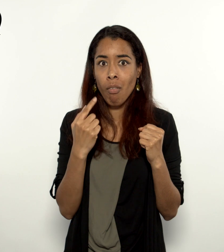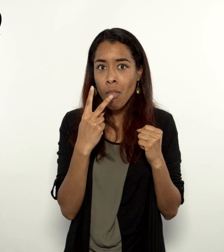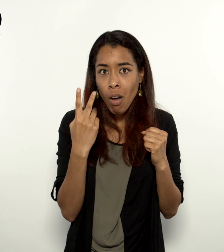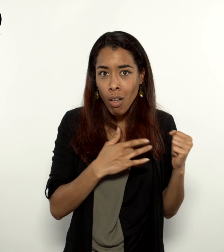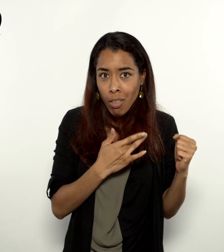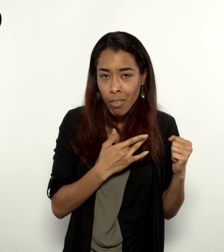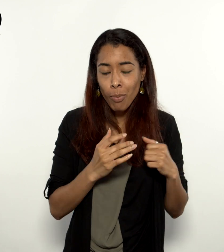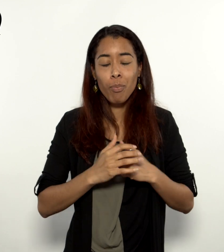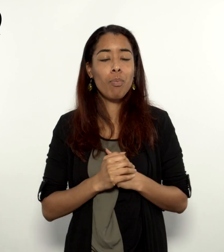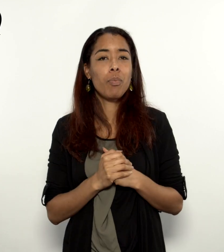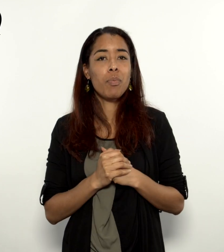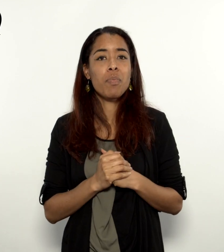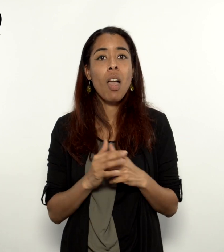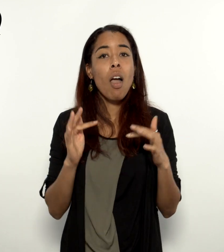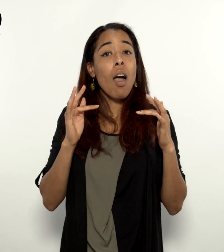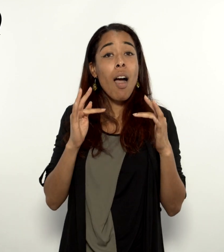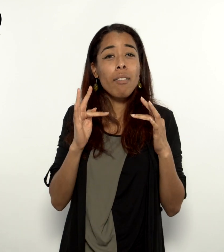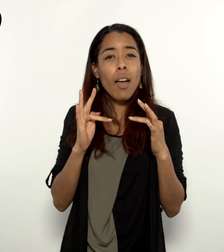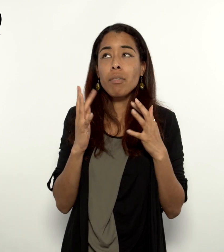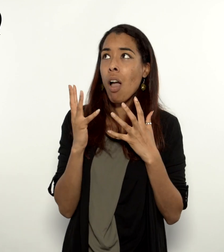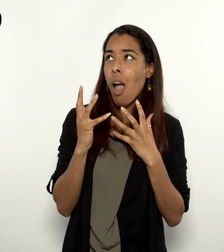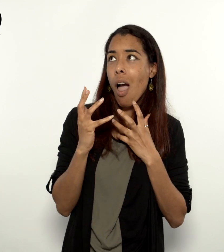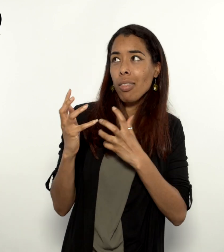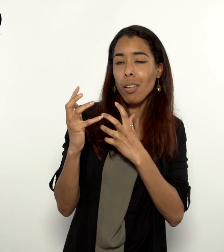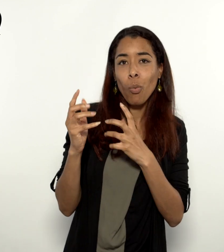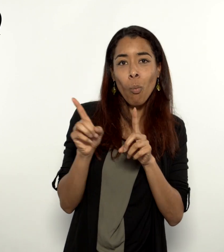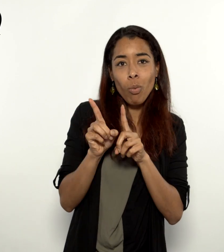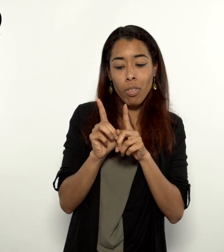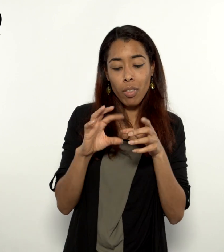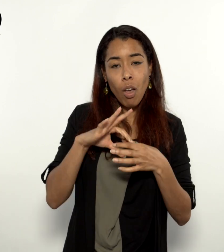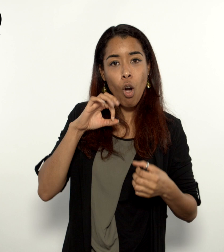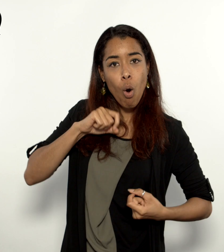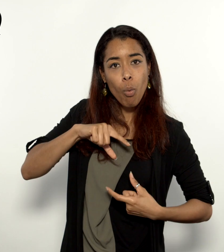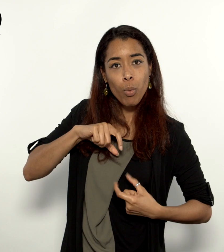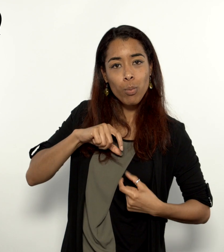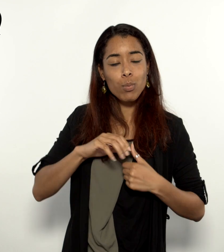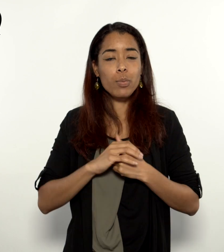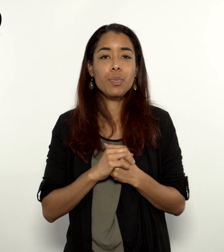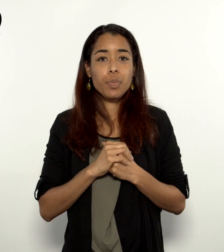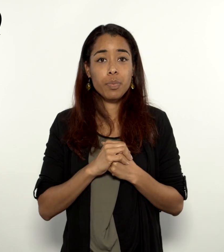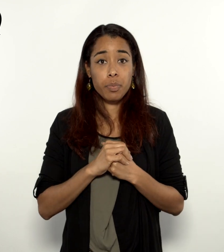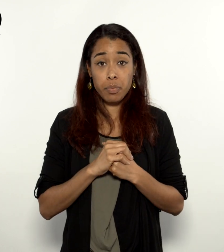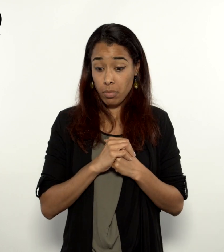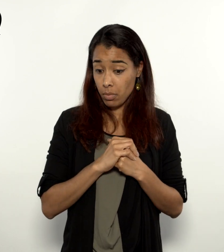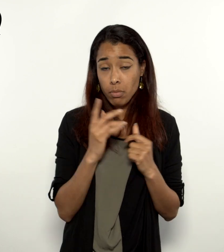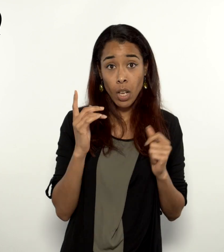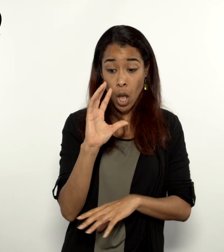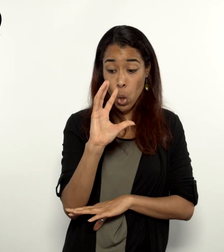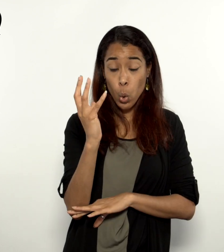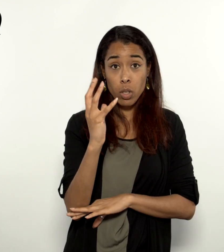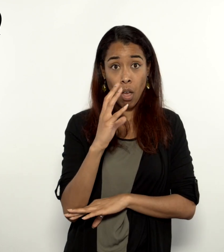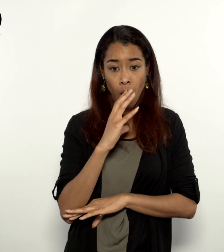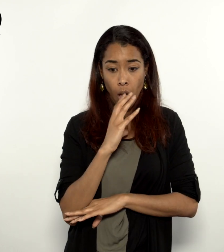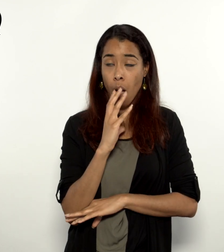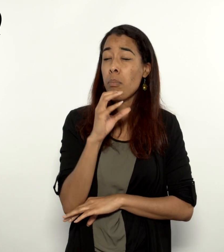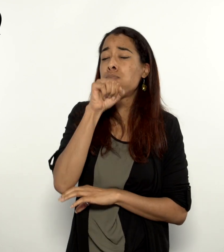bien faite. Tout est question d'attraction et d'hormones. Comme de nombreuses plantes,